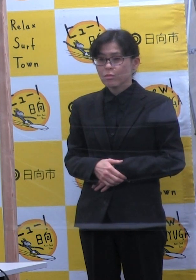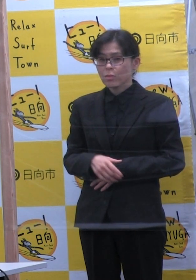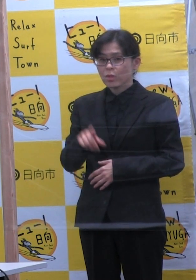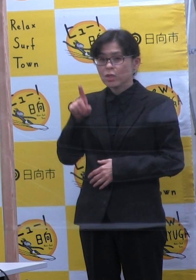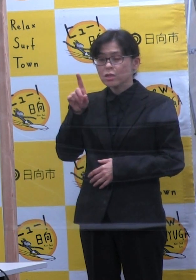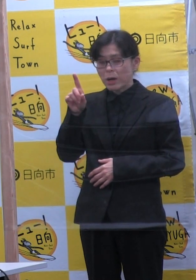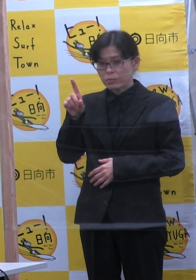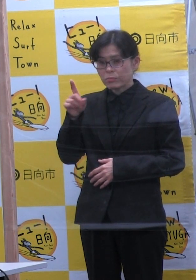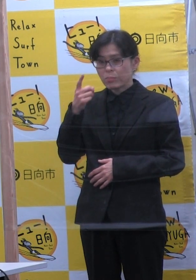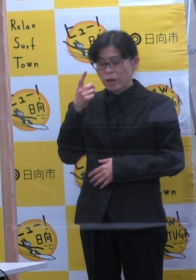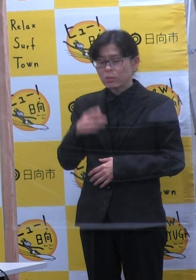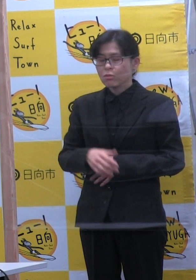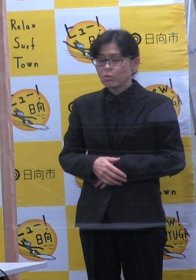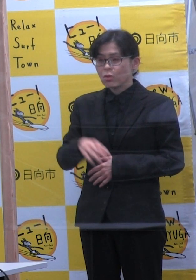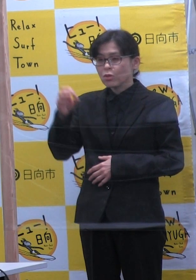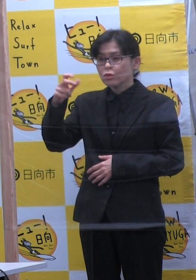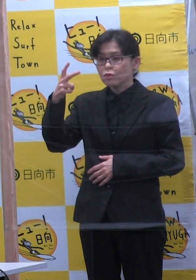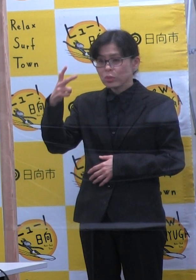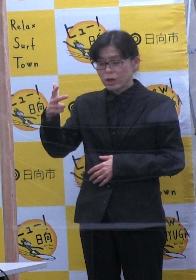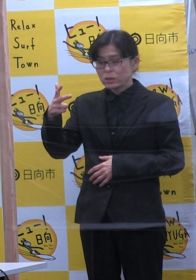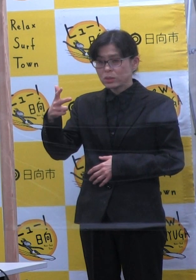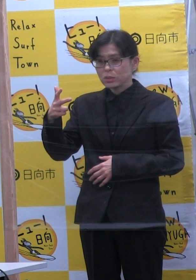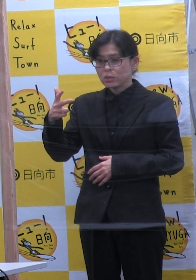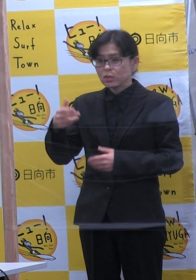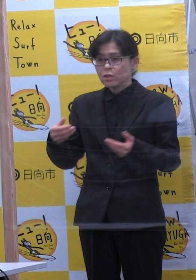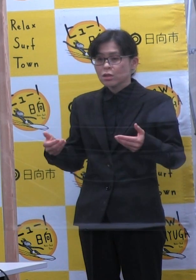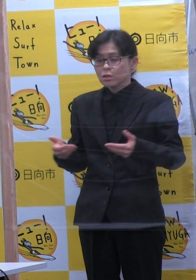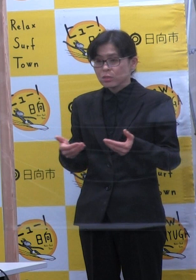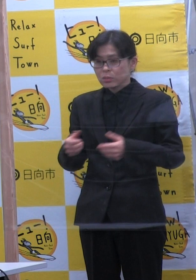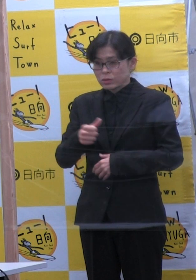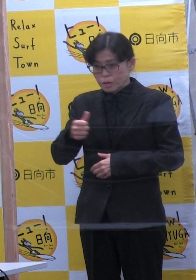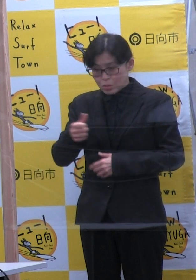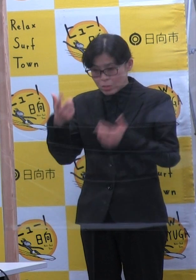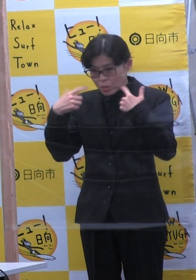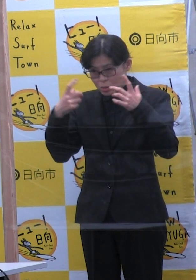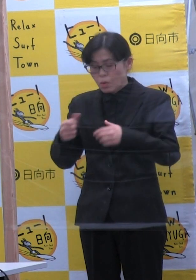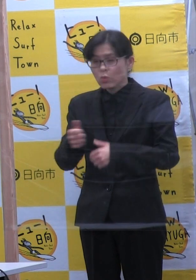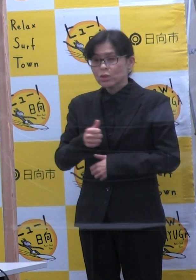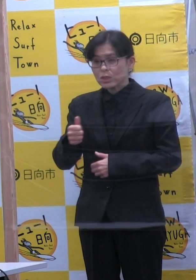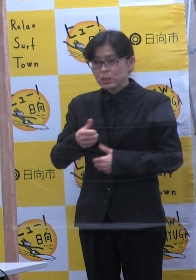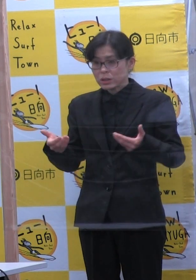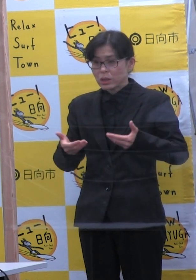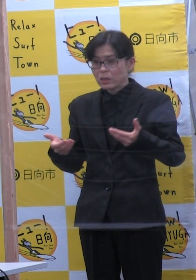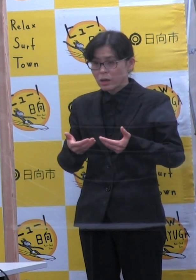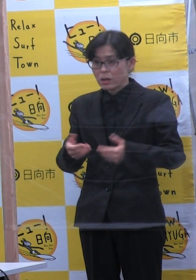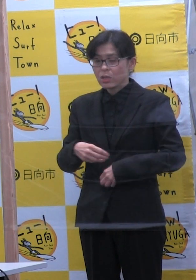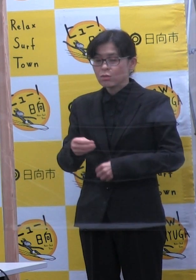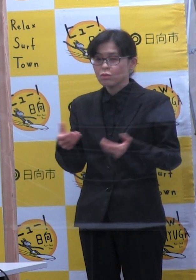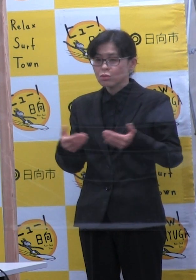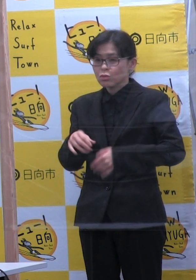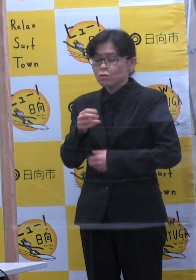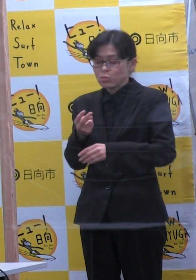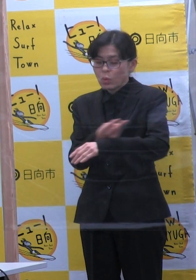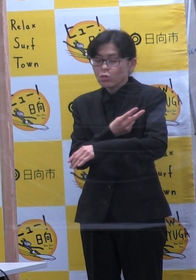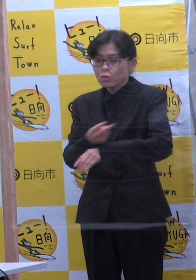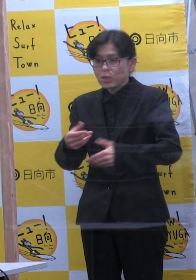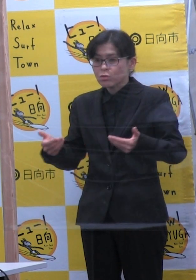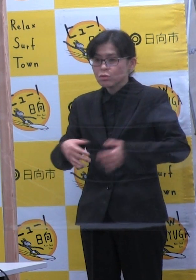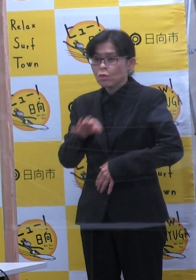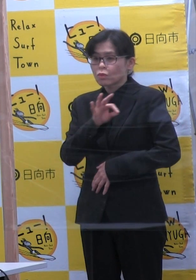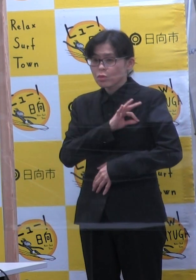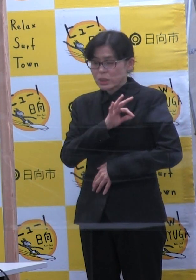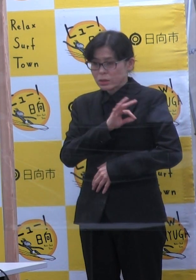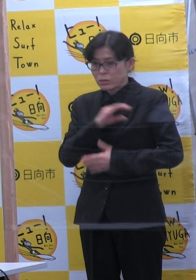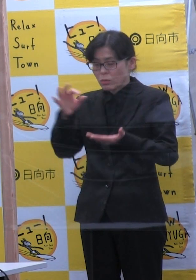1番の日向市常勤の特別職の職員の給与に関する条例の一部を